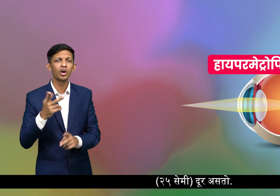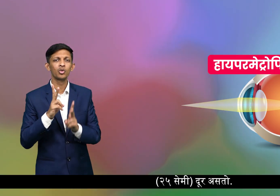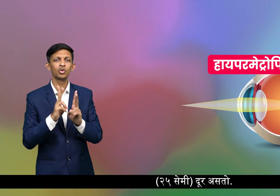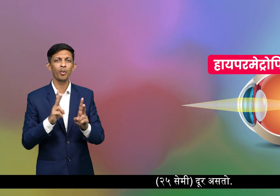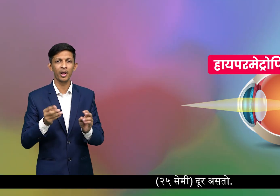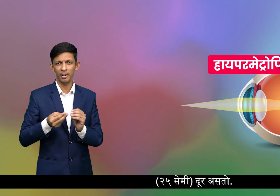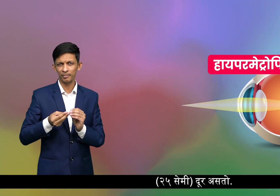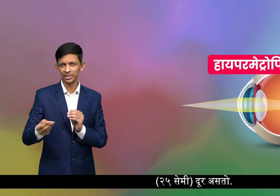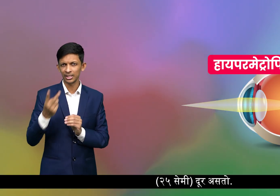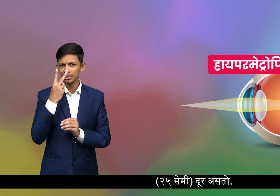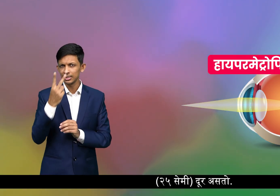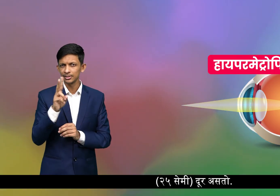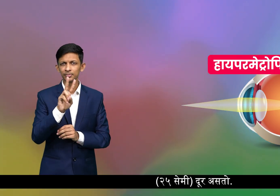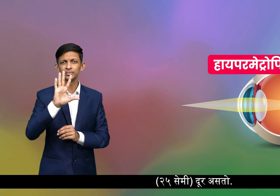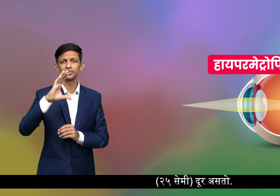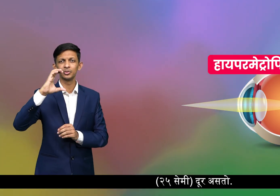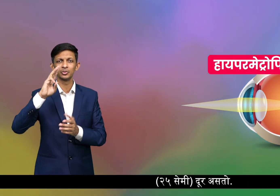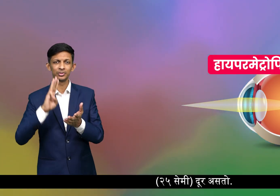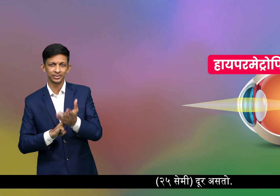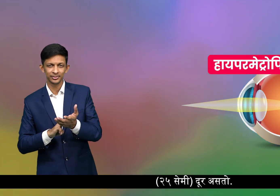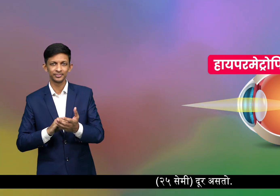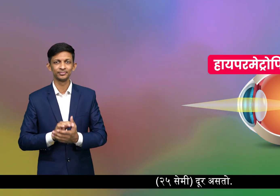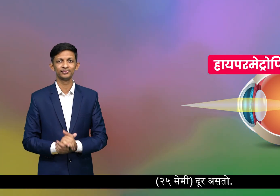25 सेंटीमीटर दूर असतो.